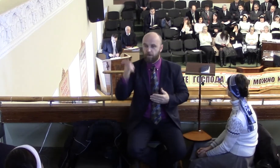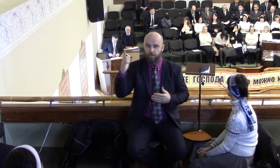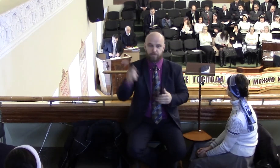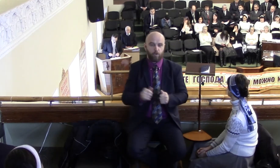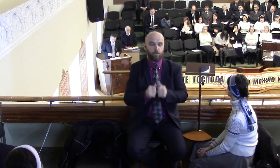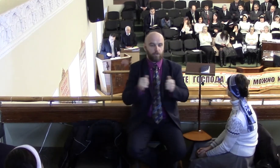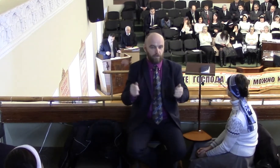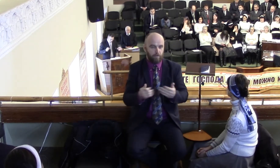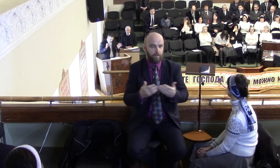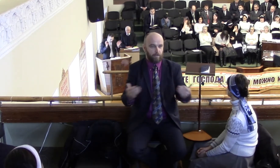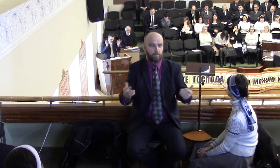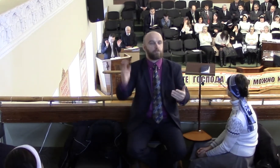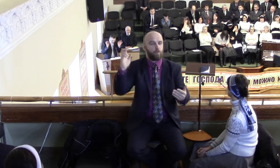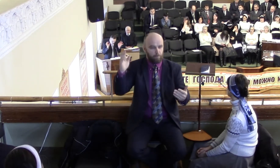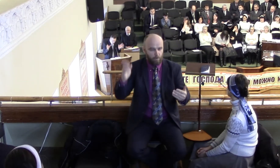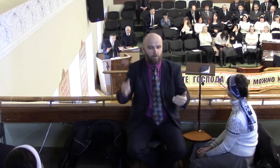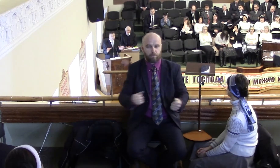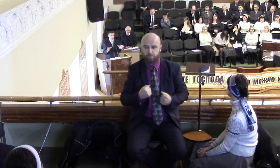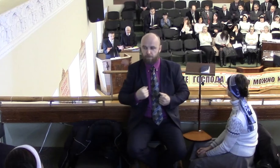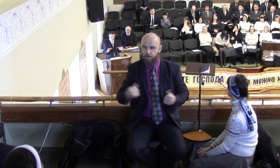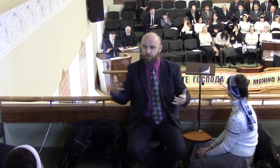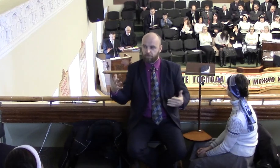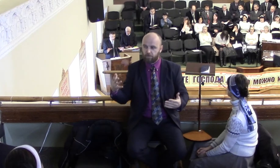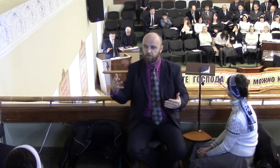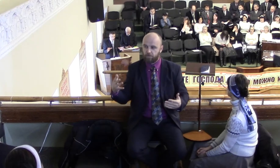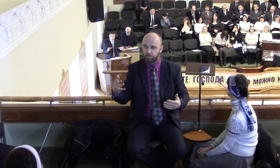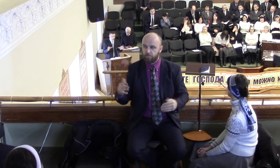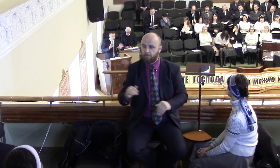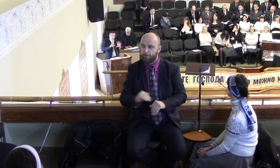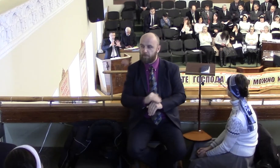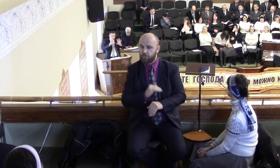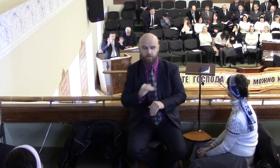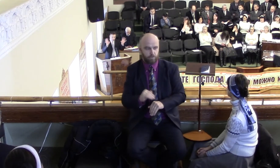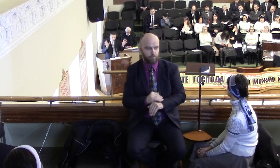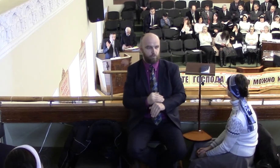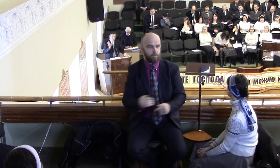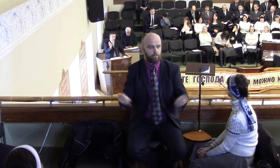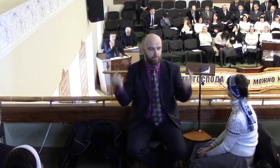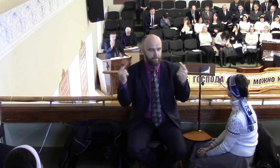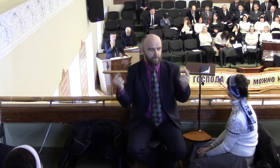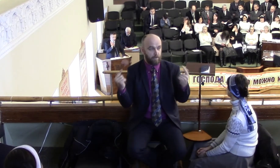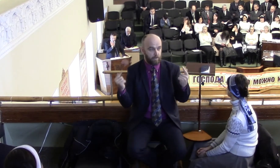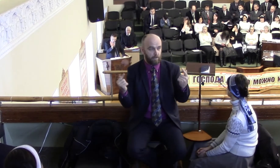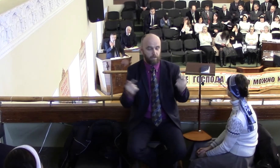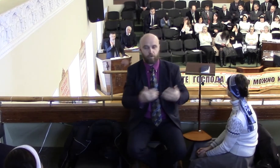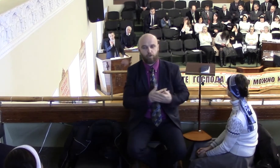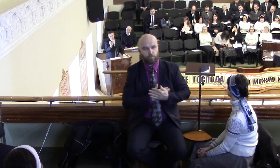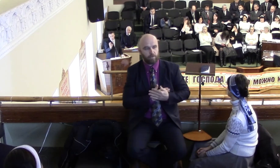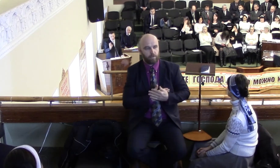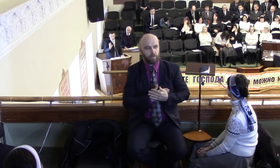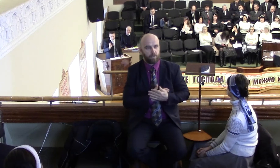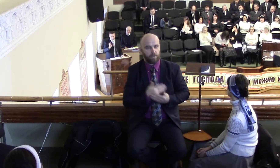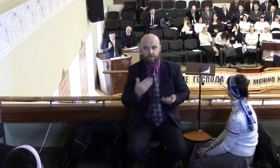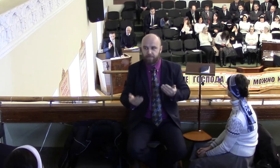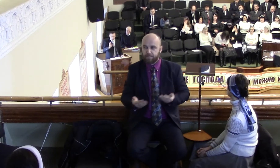как мы прочитали, Бог, богатый милостью, по своей великой любви. Давайте вдумаемся в